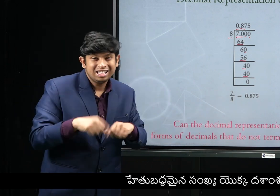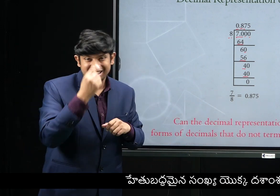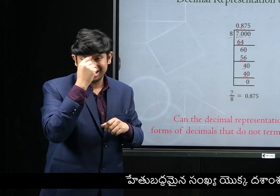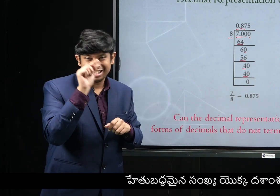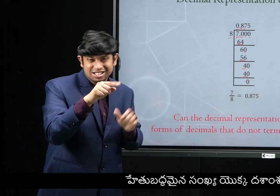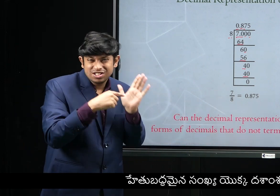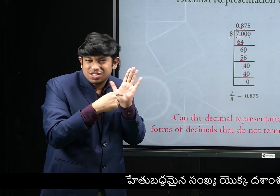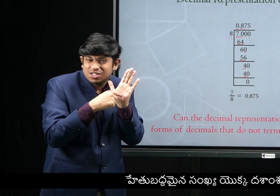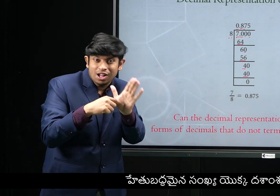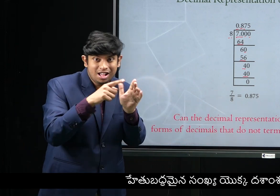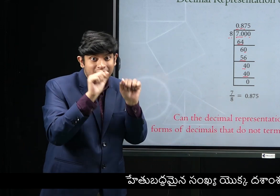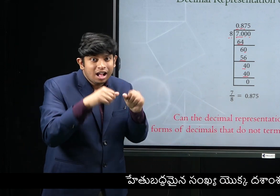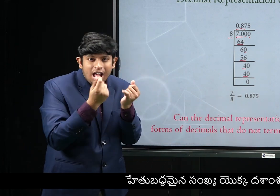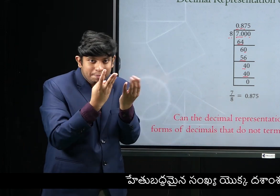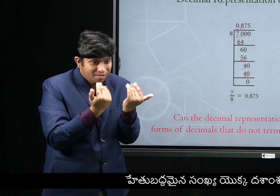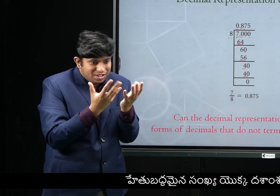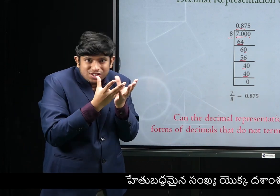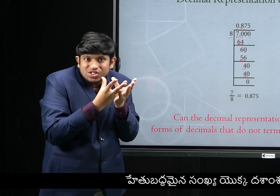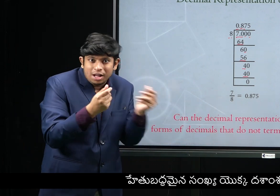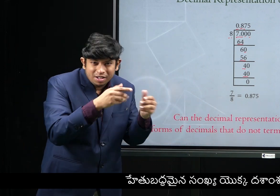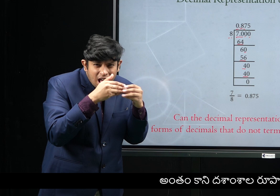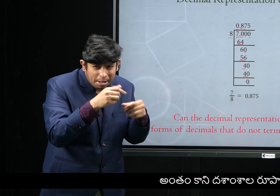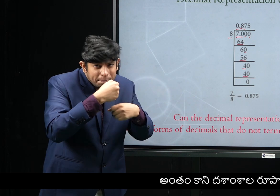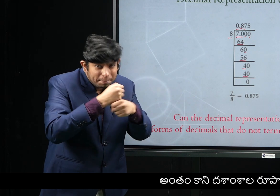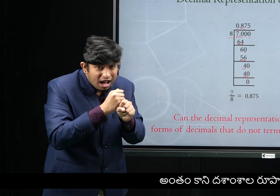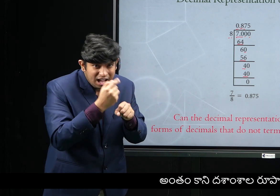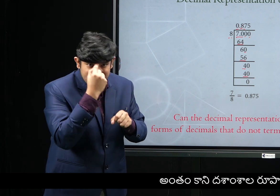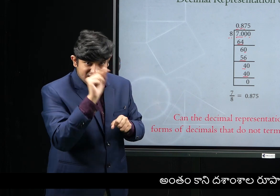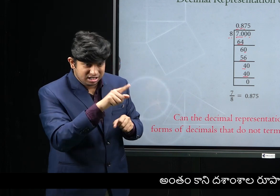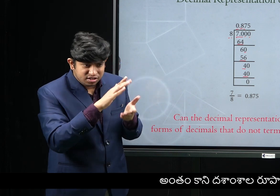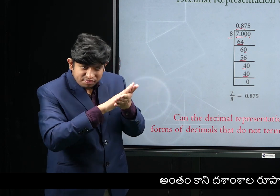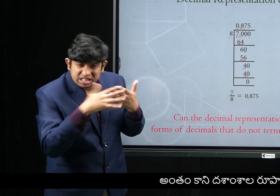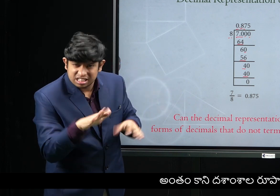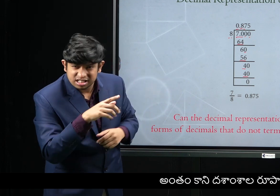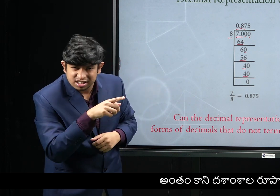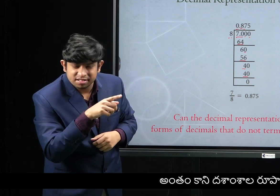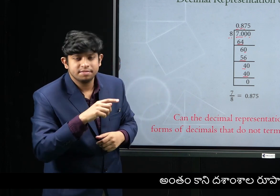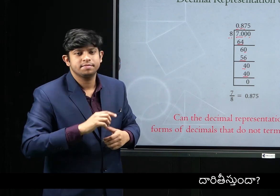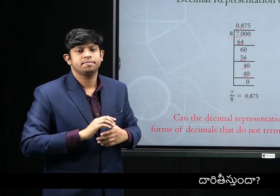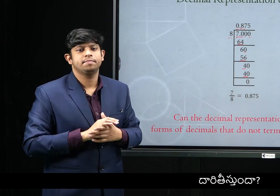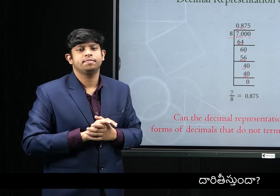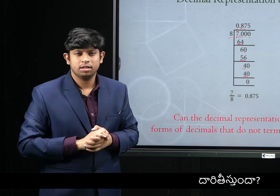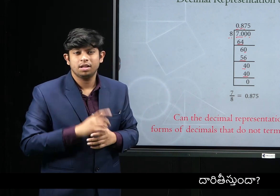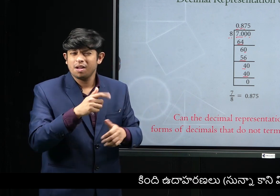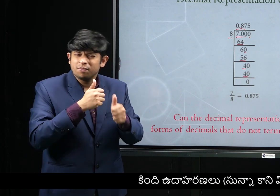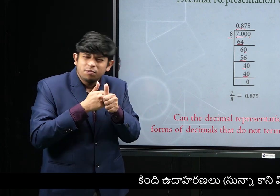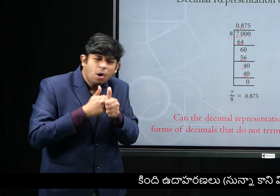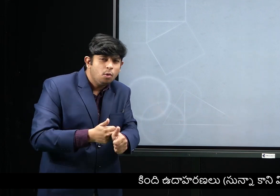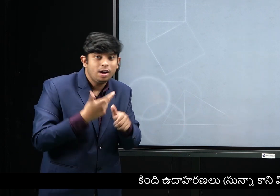హేతుబద్ధమైన సంఖ్య యొక్క దశాంశ ప్రాతినిధ్యం అంతం కాని దశాంశాల రూపాలకు దారితీస్తుందా? కింది